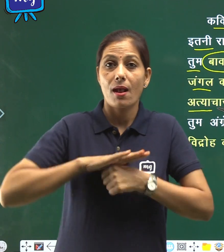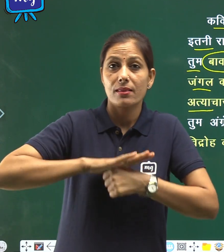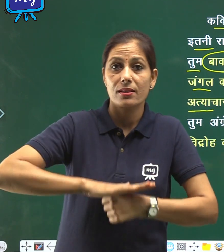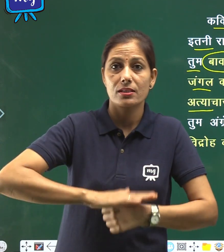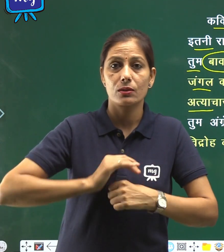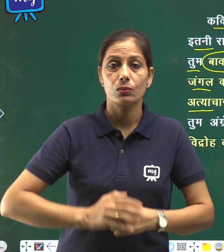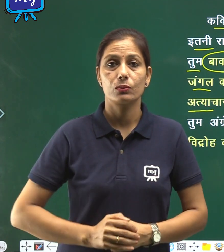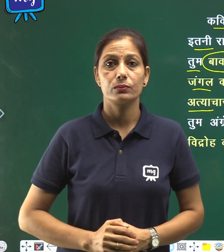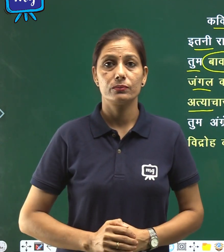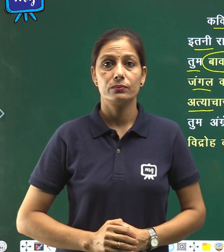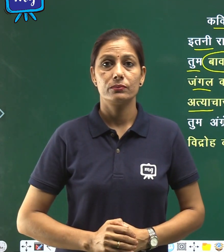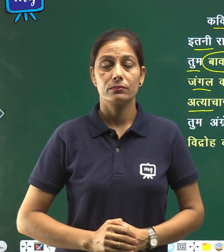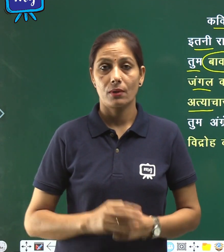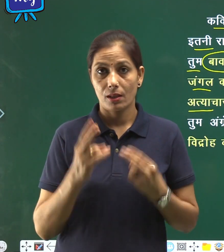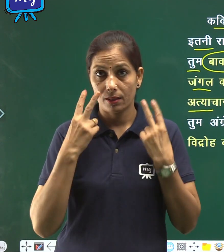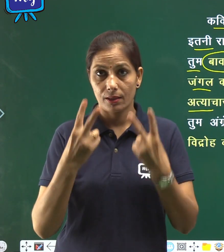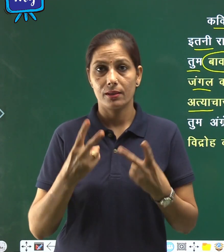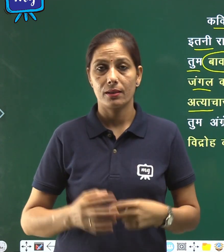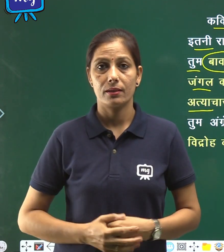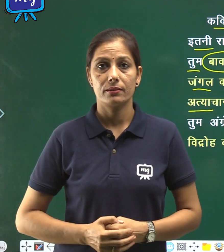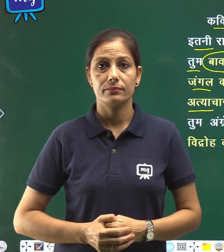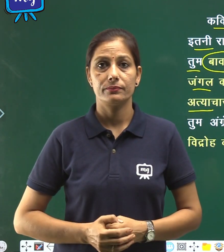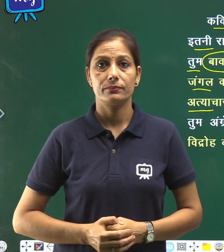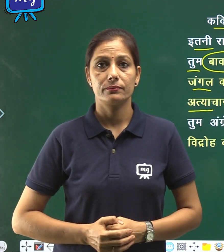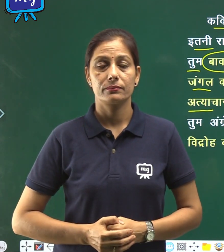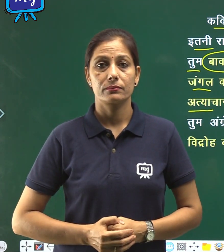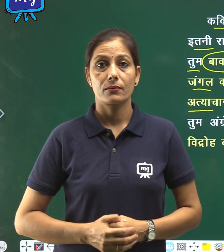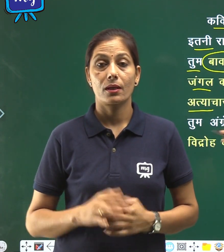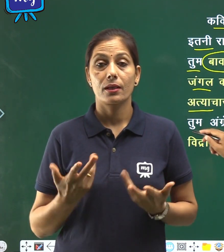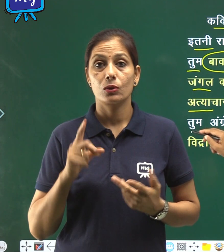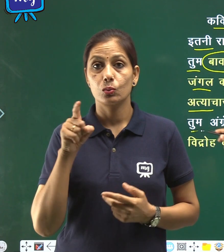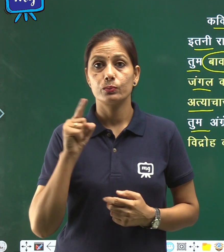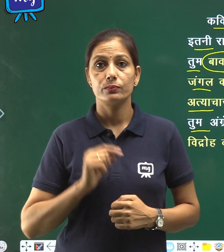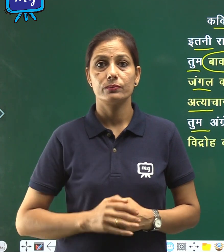अत्याचार को देख लिया है। क्या तुम